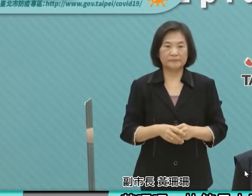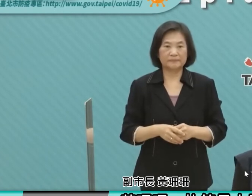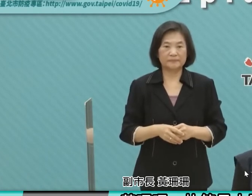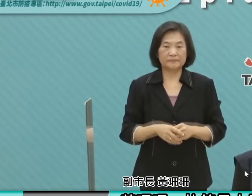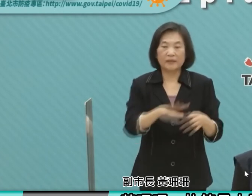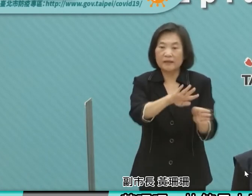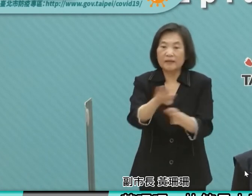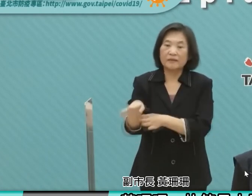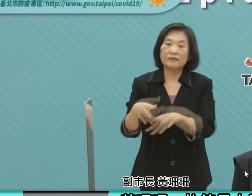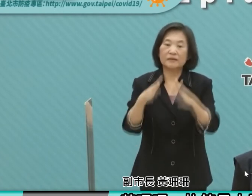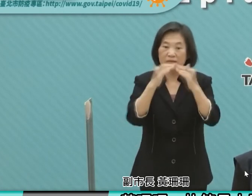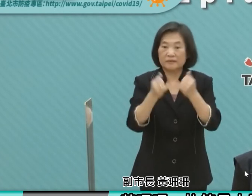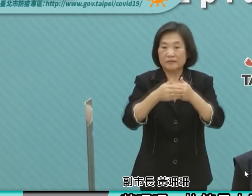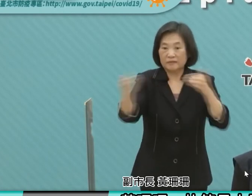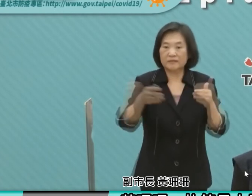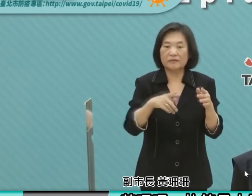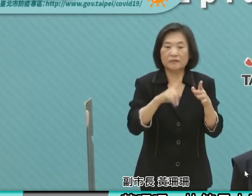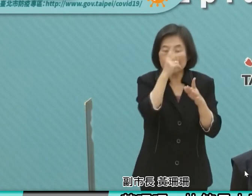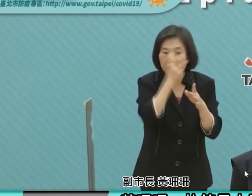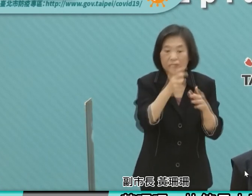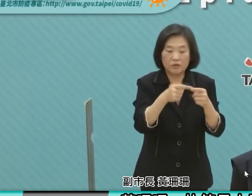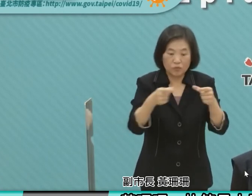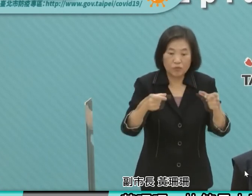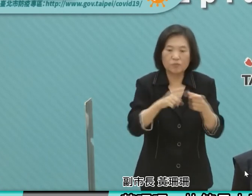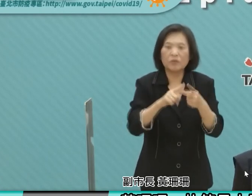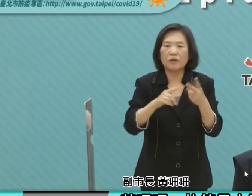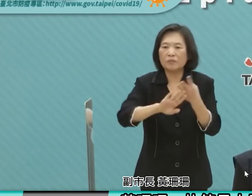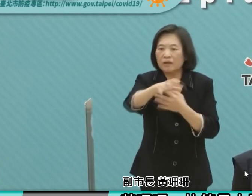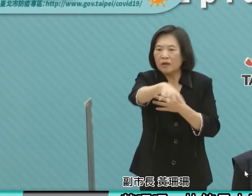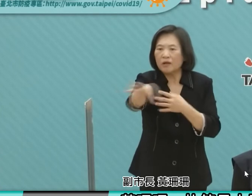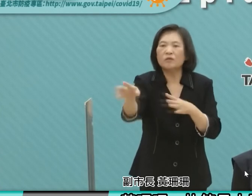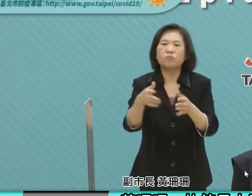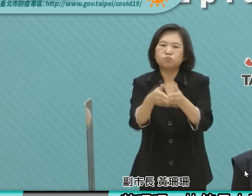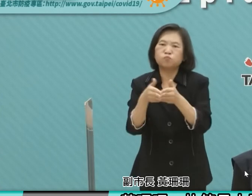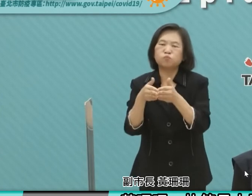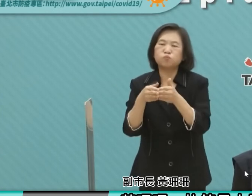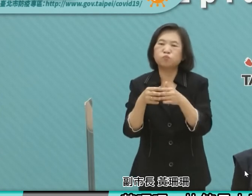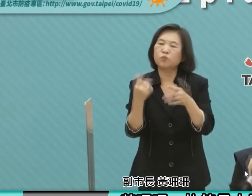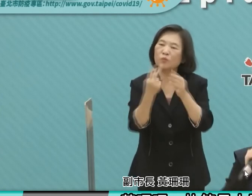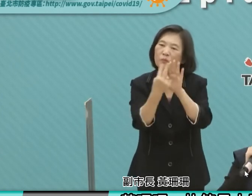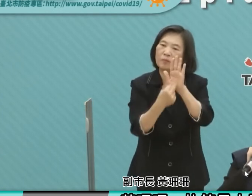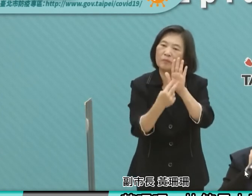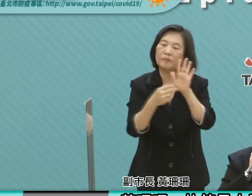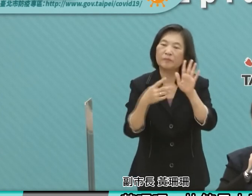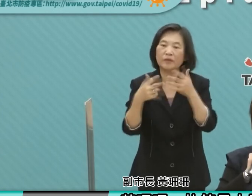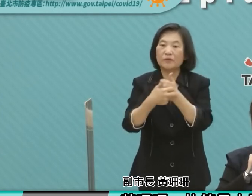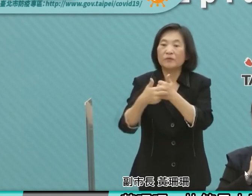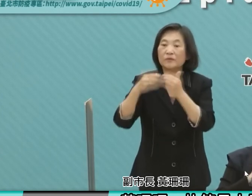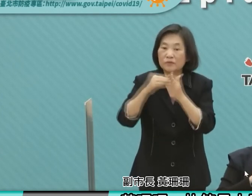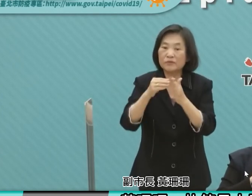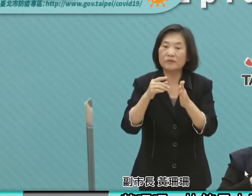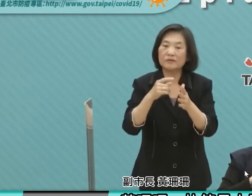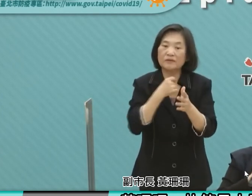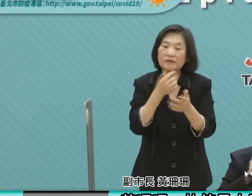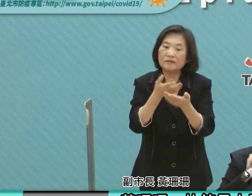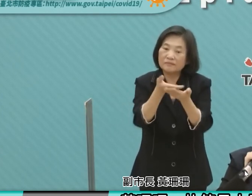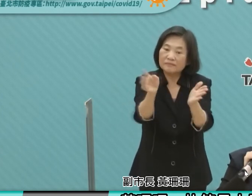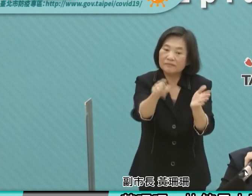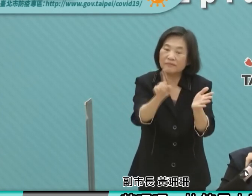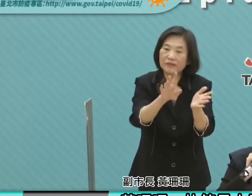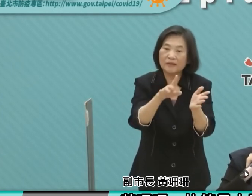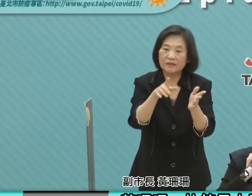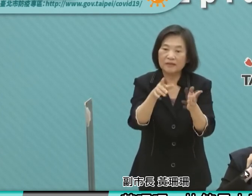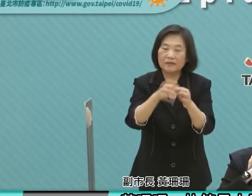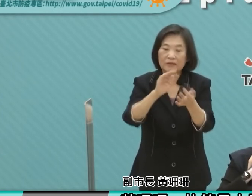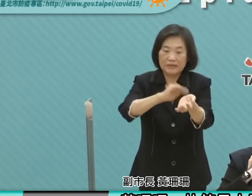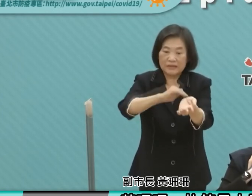了给居家隔离用的快筛剂，其实还有非常多其他的需求，比如说我们卫生局要提供给相